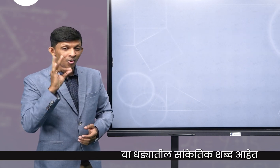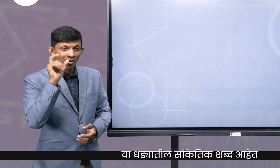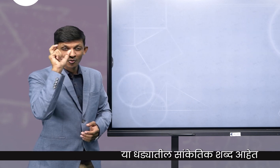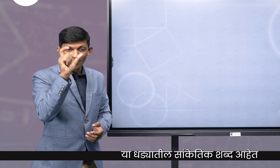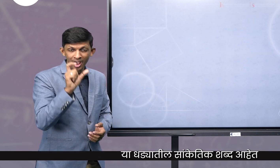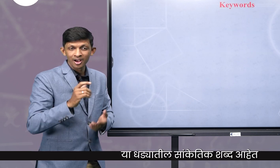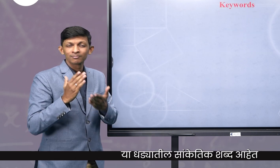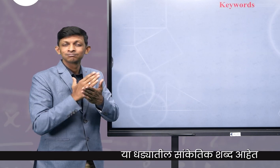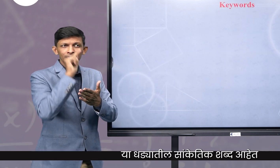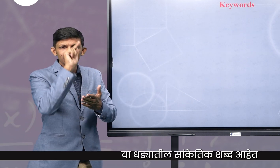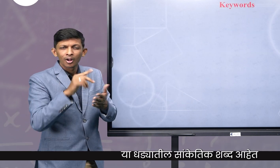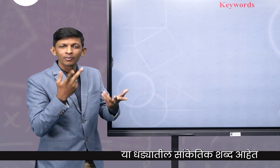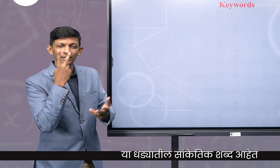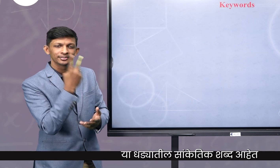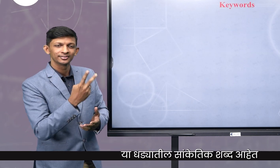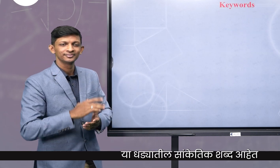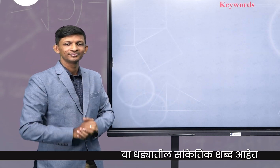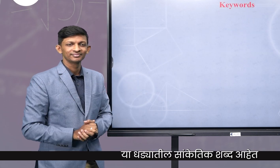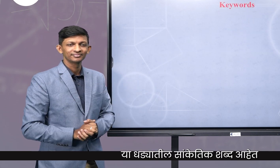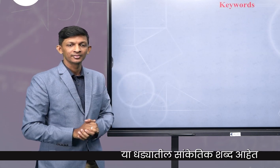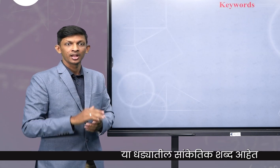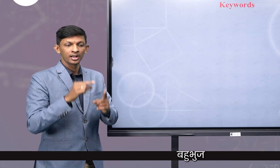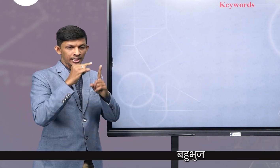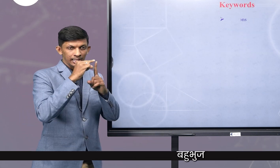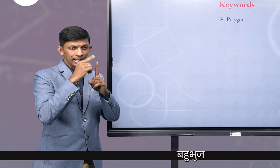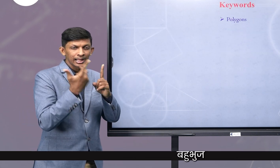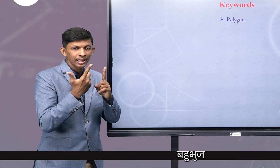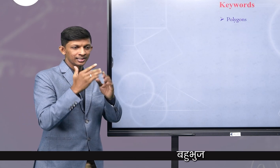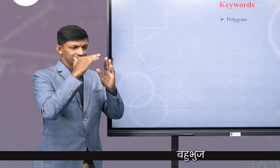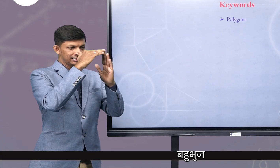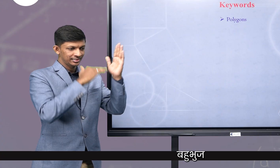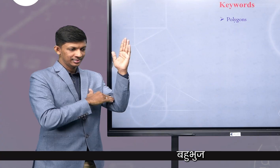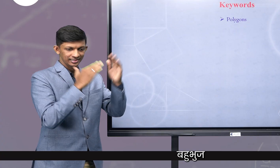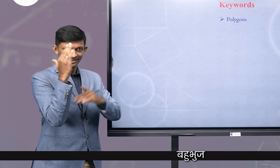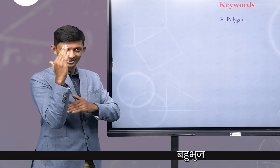या धड्यातील सांकेतिक शब्द आहेत: बहुभुज,